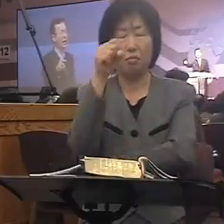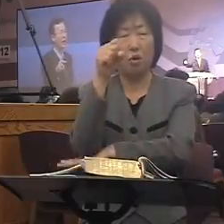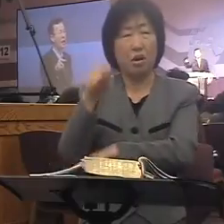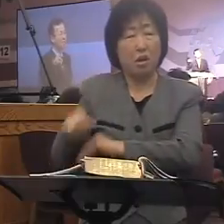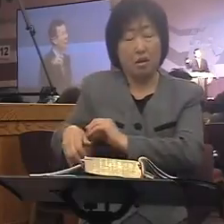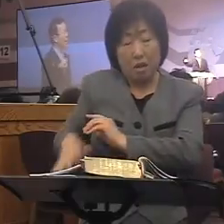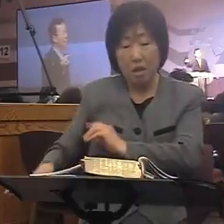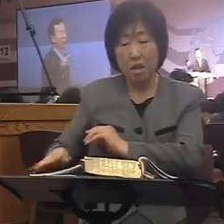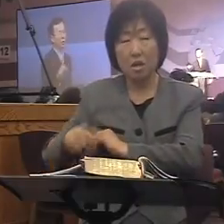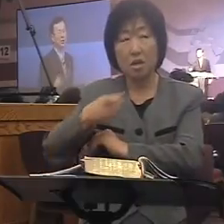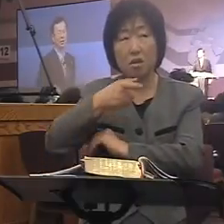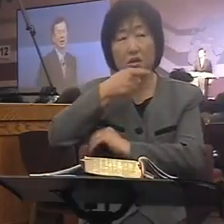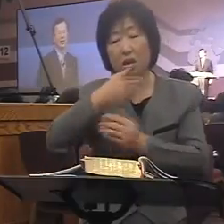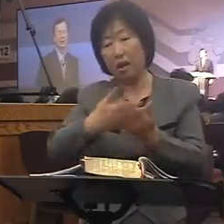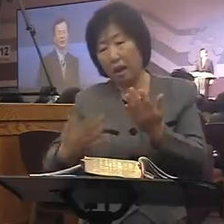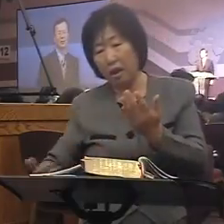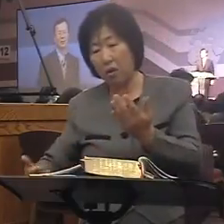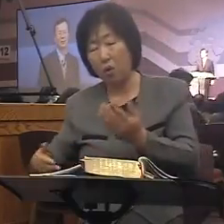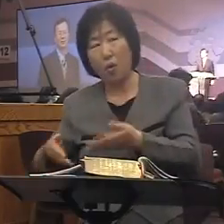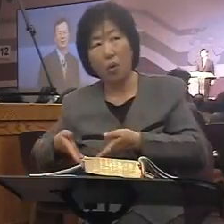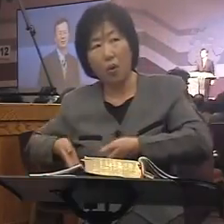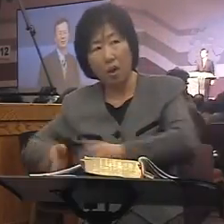시냇가를 향해 뿌리가 뻗쳐져 있잖아요.